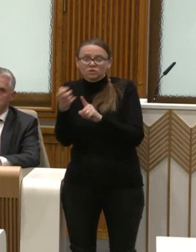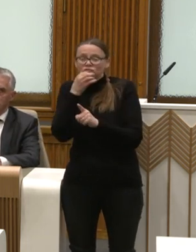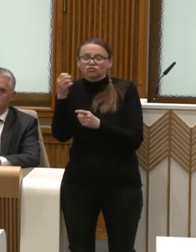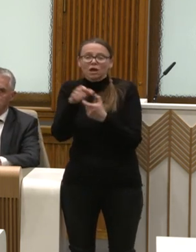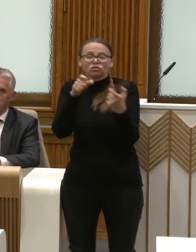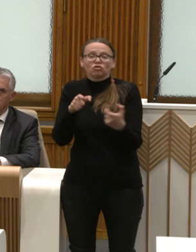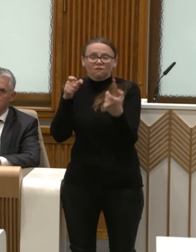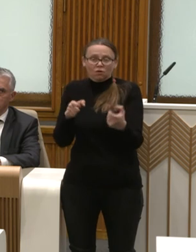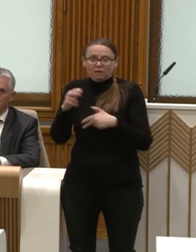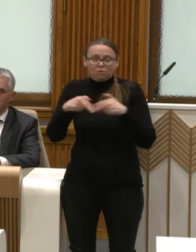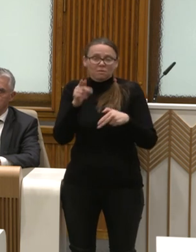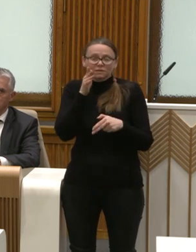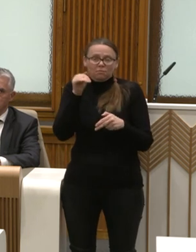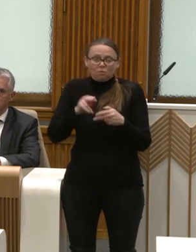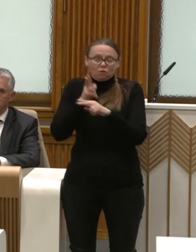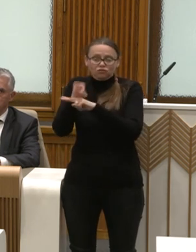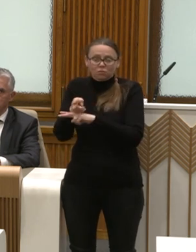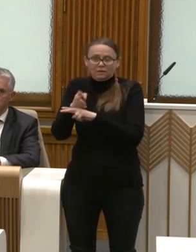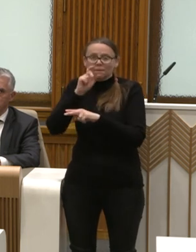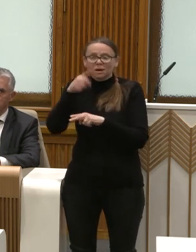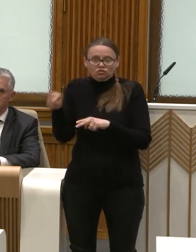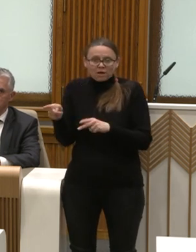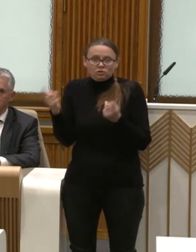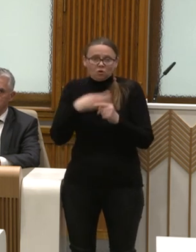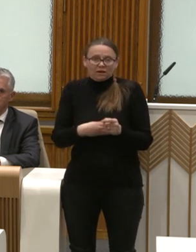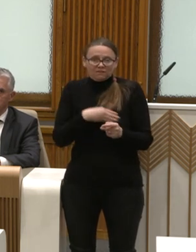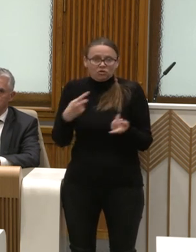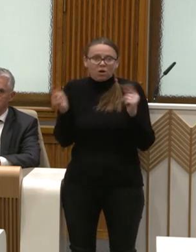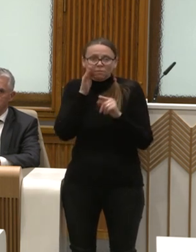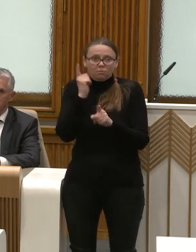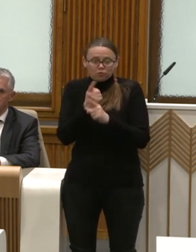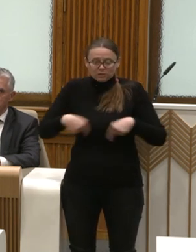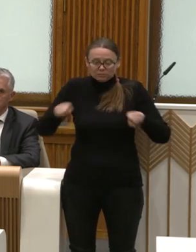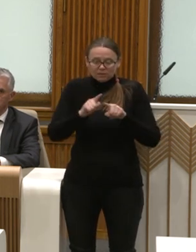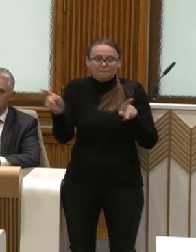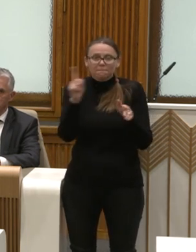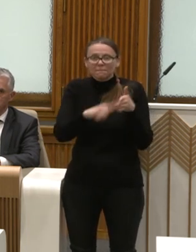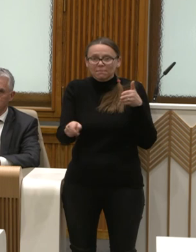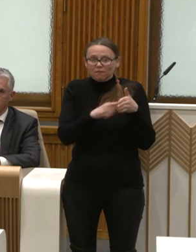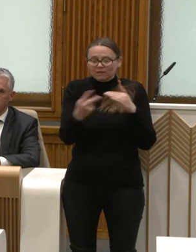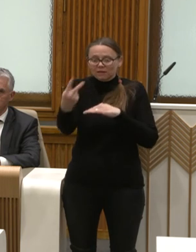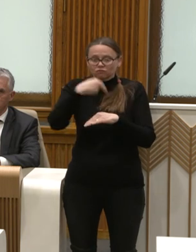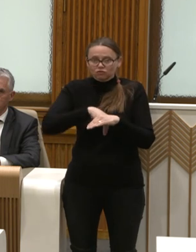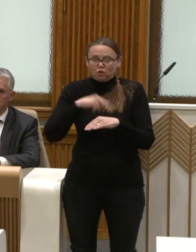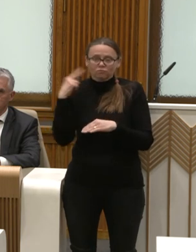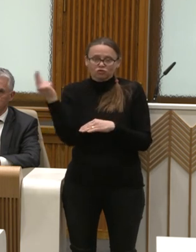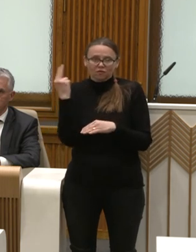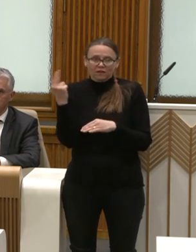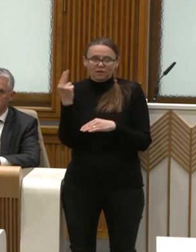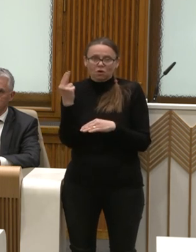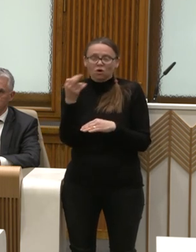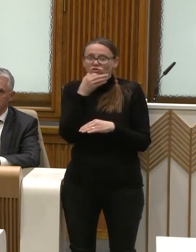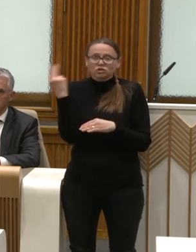mogel vstopiti v druge države, na Mačarsko, na Hrvaško, ali bomo v bistvu tudi mi prepovedali vstop v Slovenijo, če Slovenija ne bo ciljna